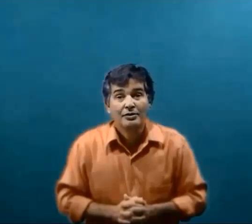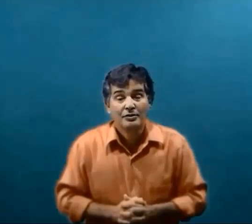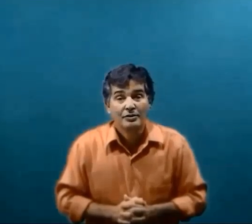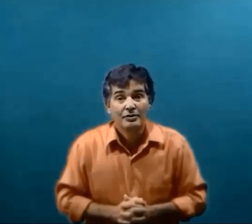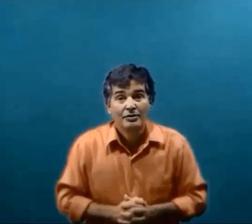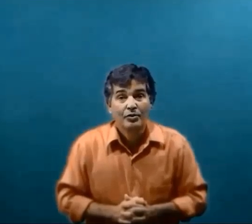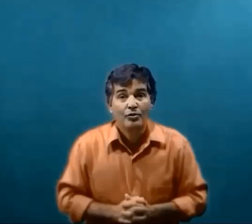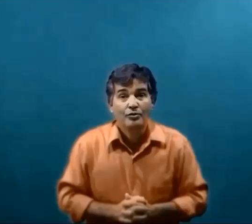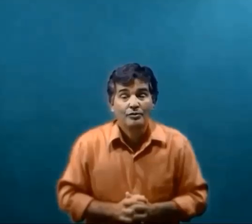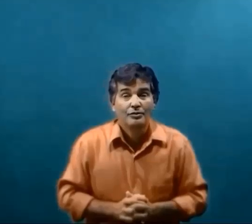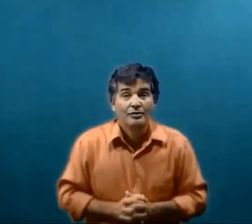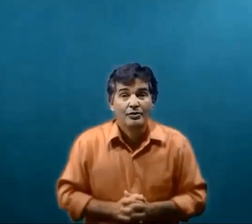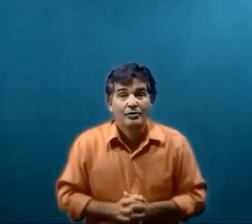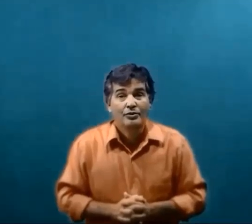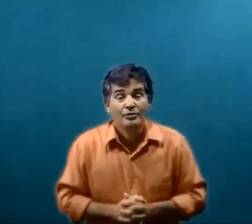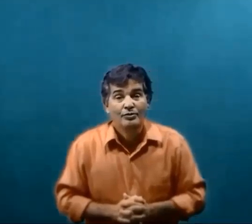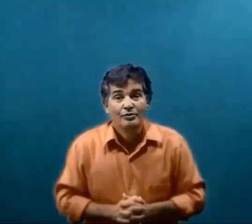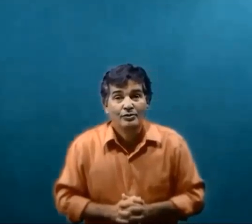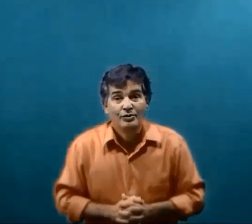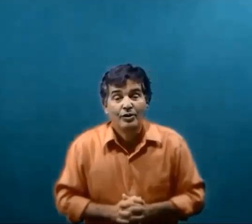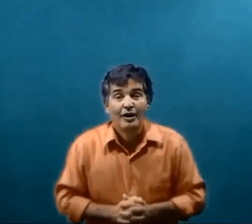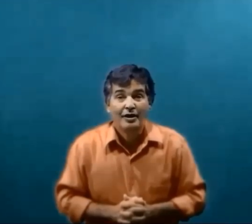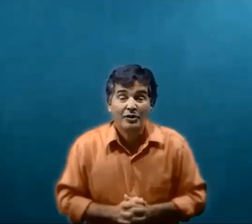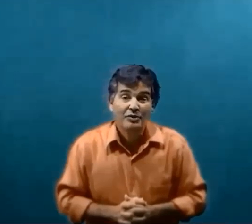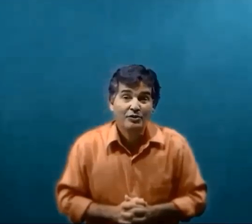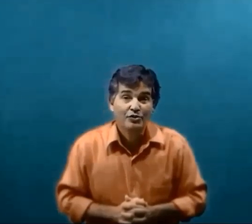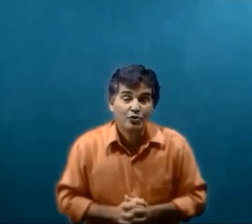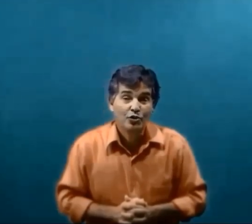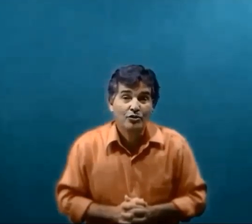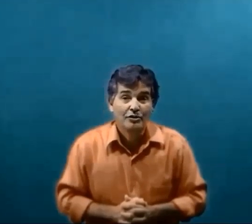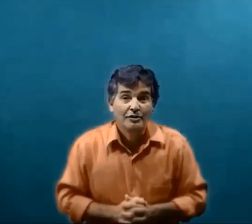trabalhando com um colega, um amigo surdo,